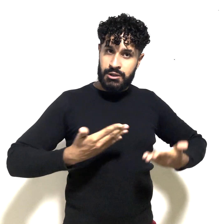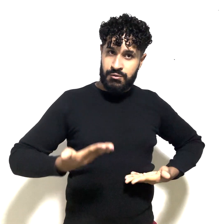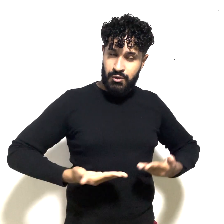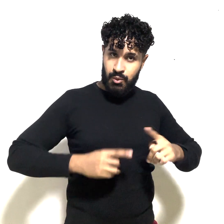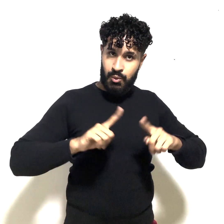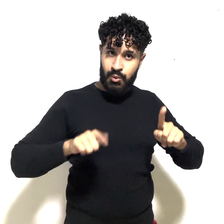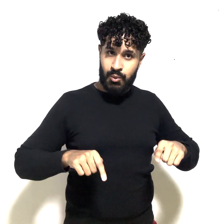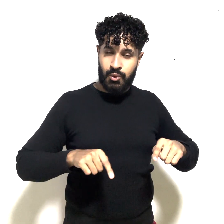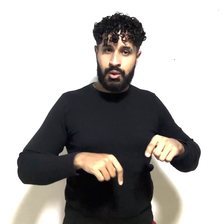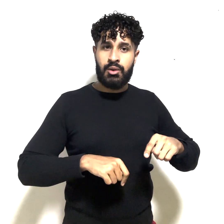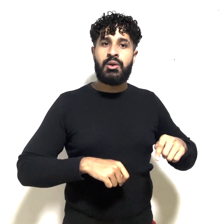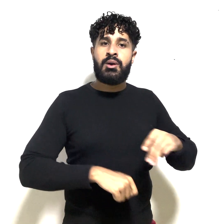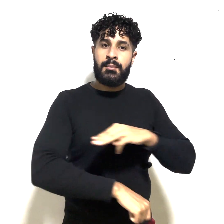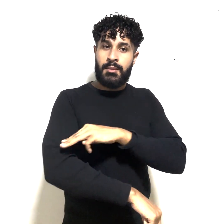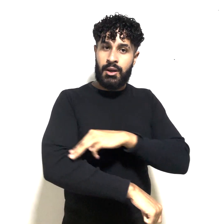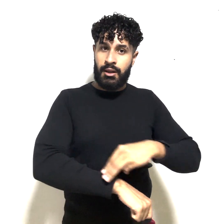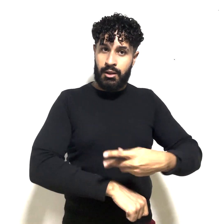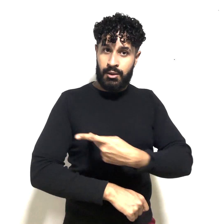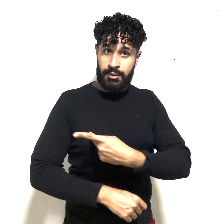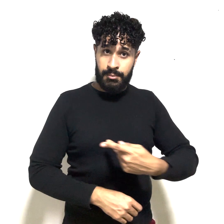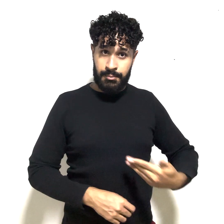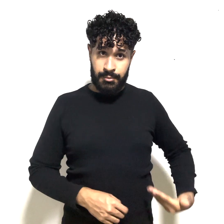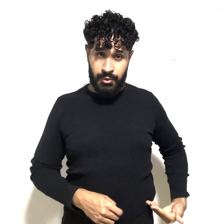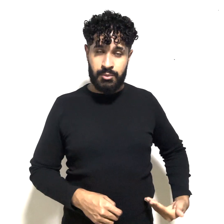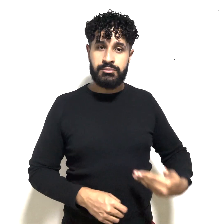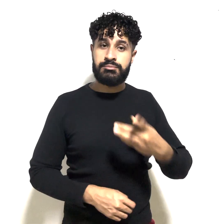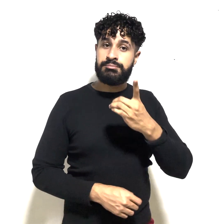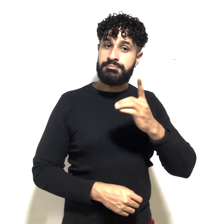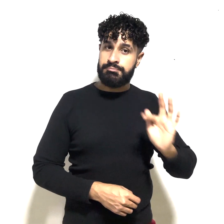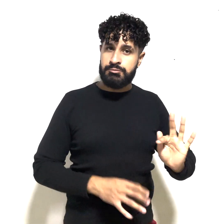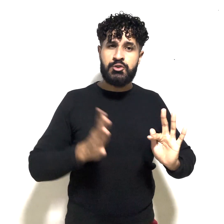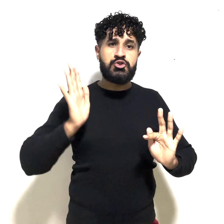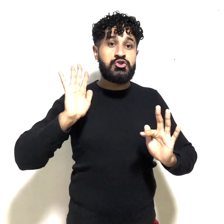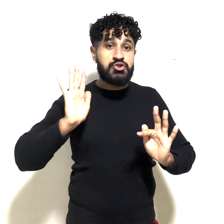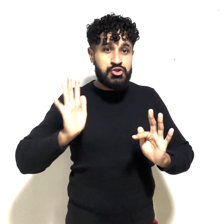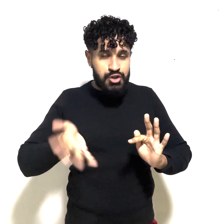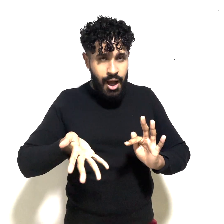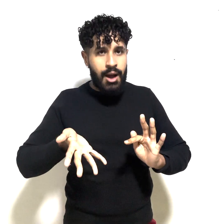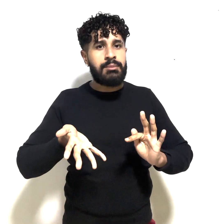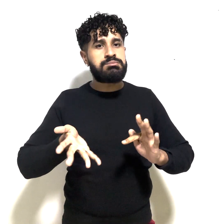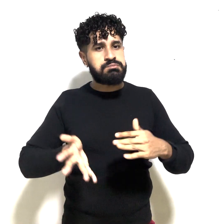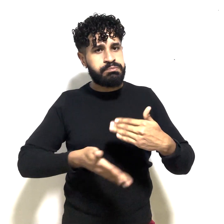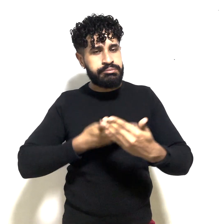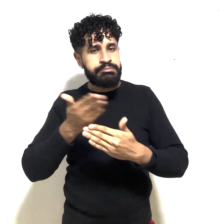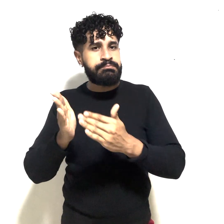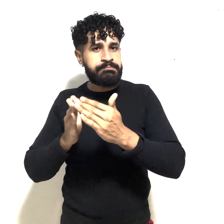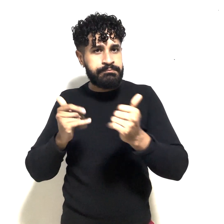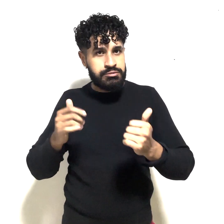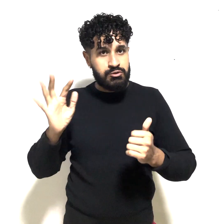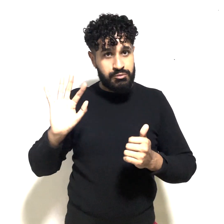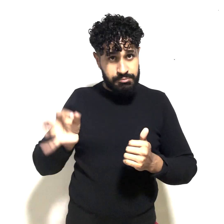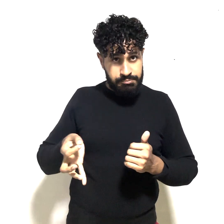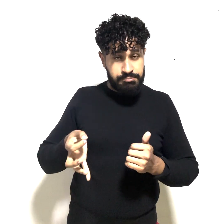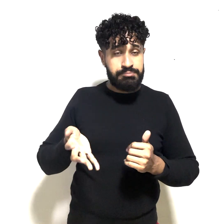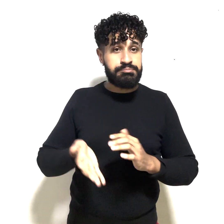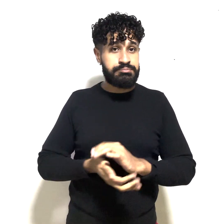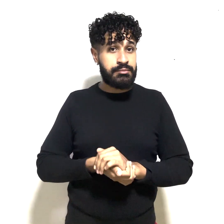Magistério Público do Distrito Federal que já formalizaram o requerimento neste ponto